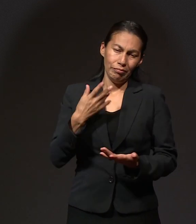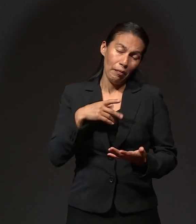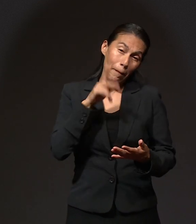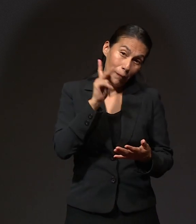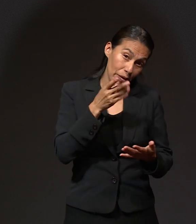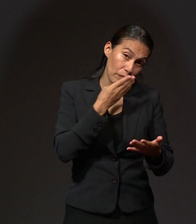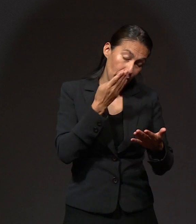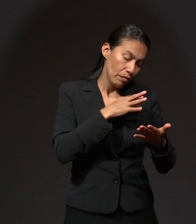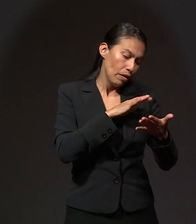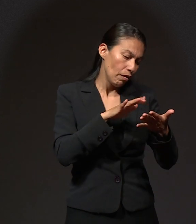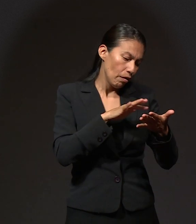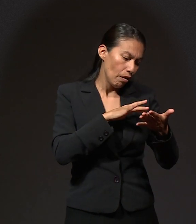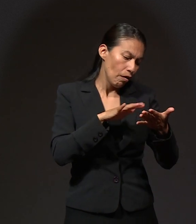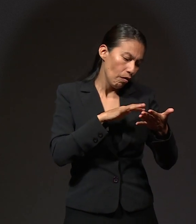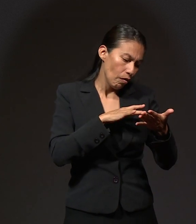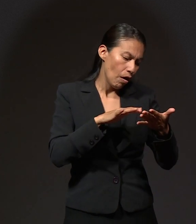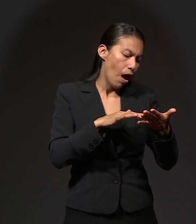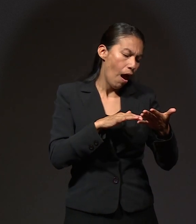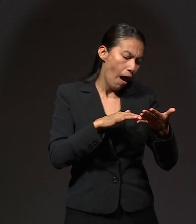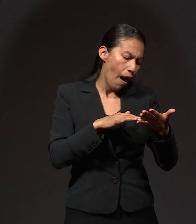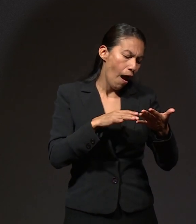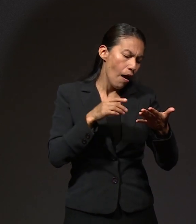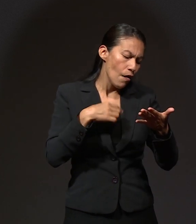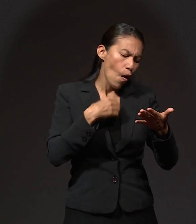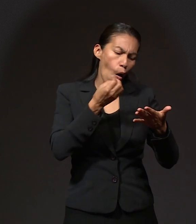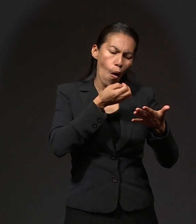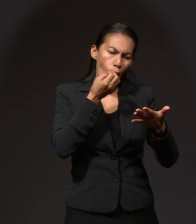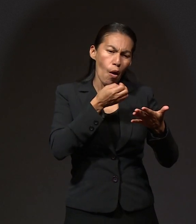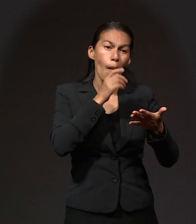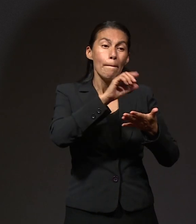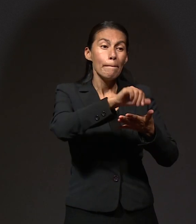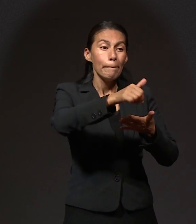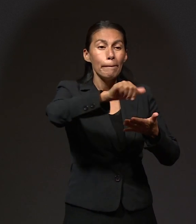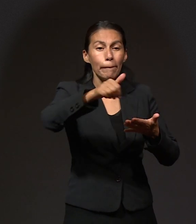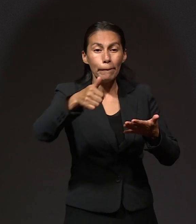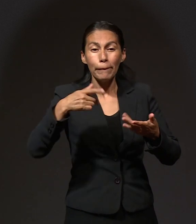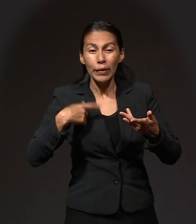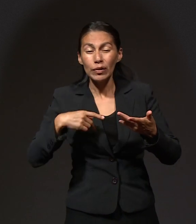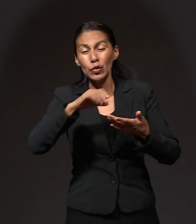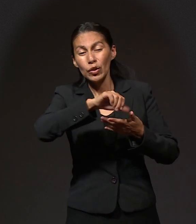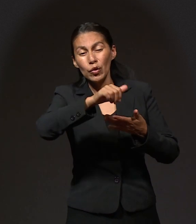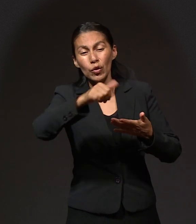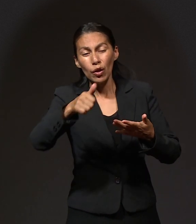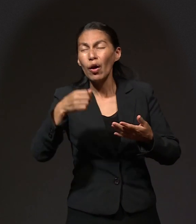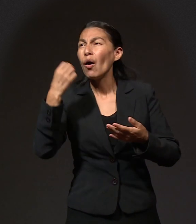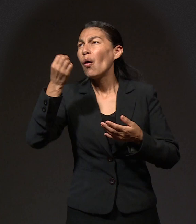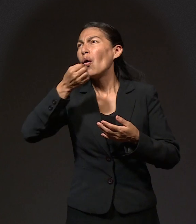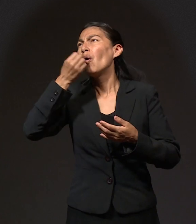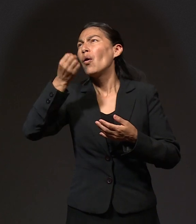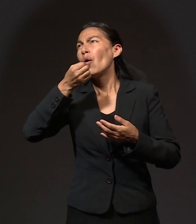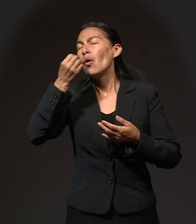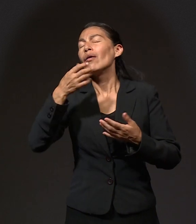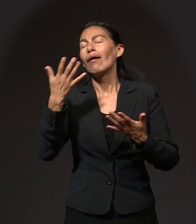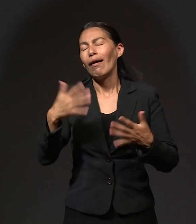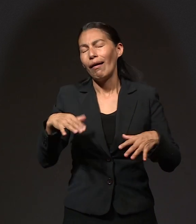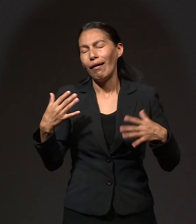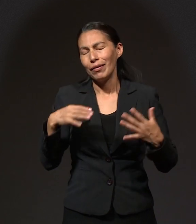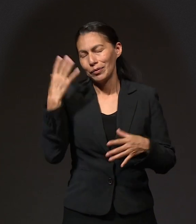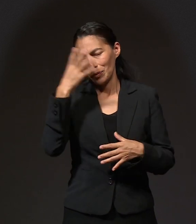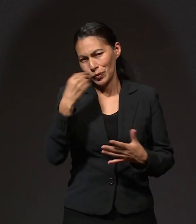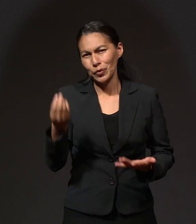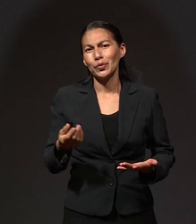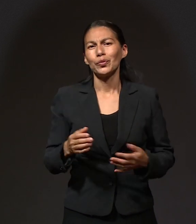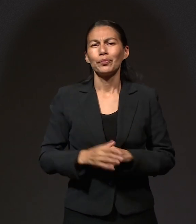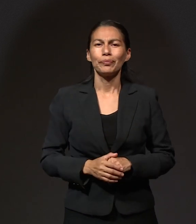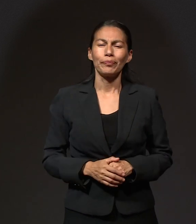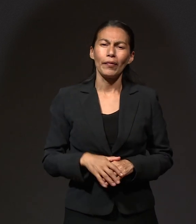los demás, por la necesidad de los demás. Y Dios se complace cuando hay un pueblo que está orando los unos por los otros. Yo quiero felicitar a